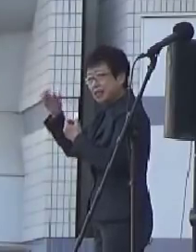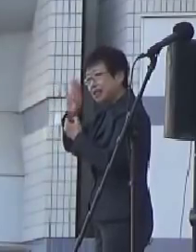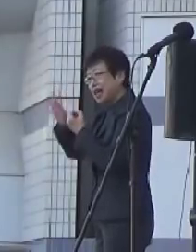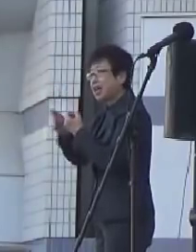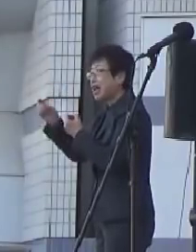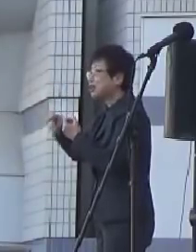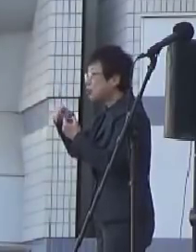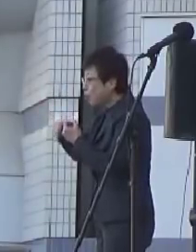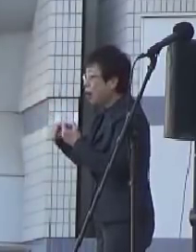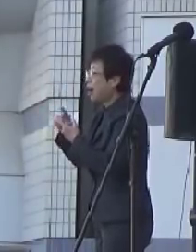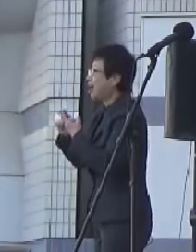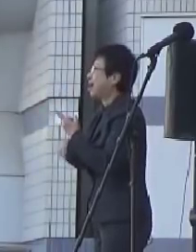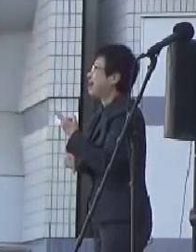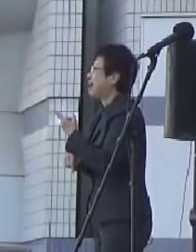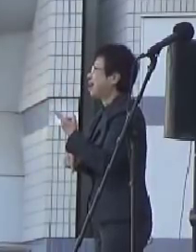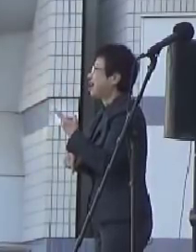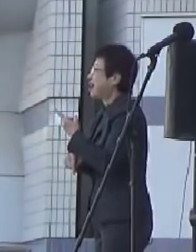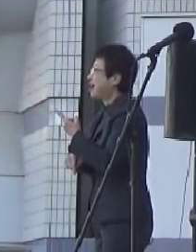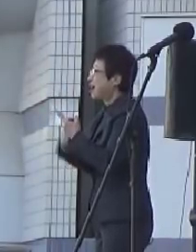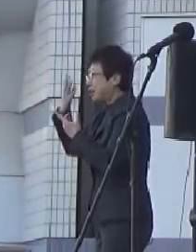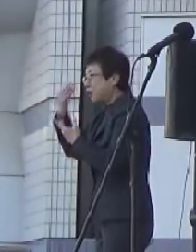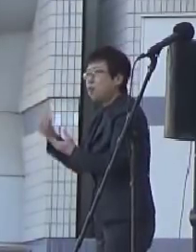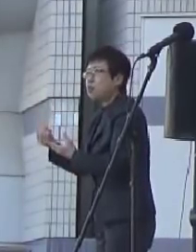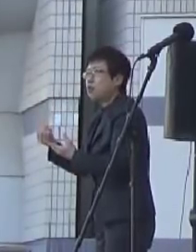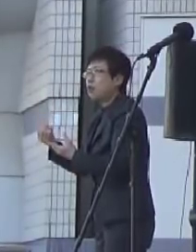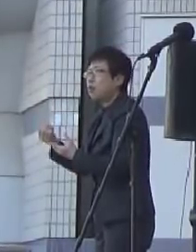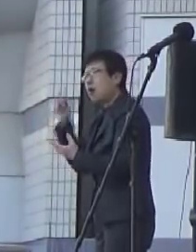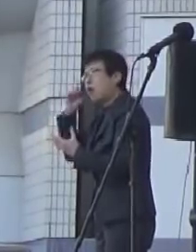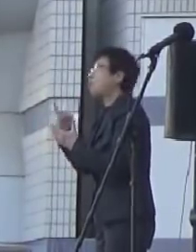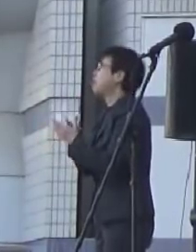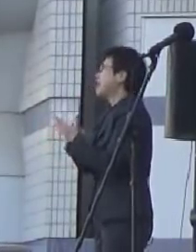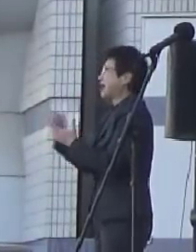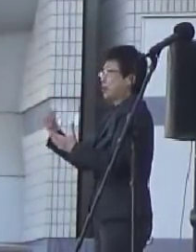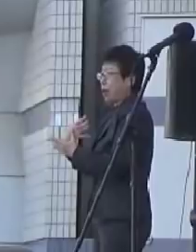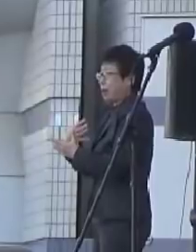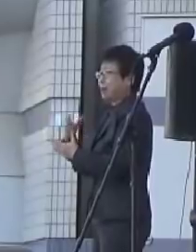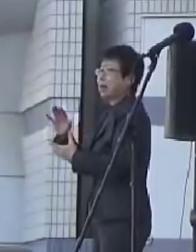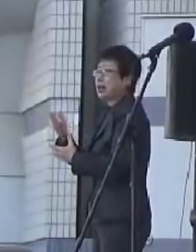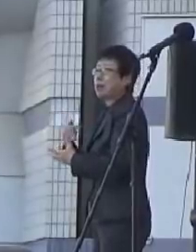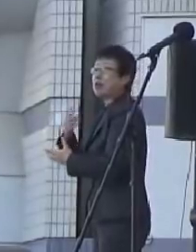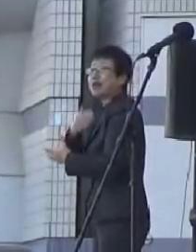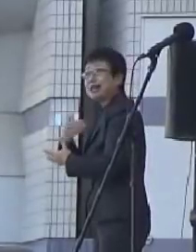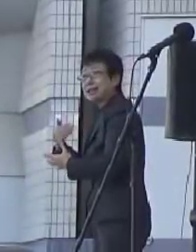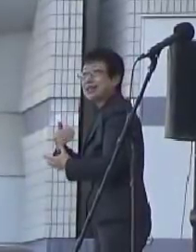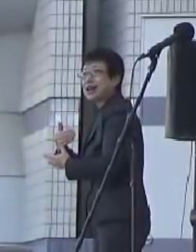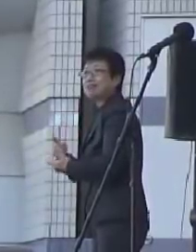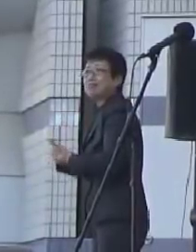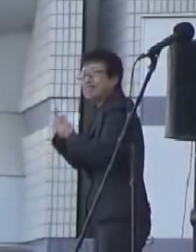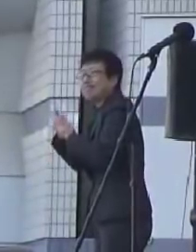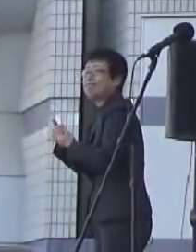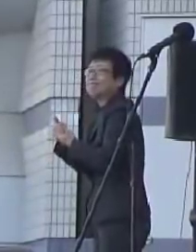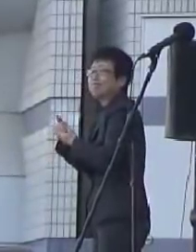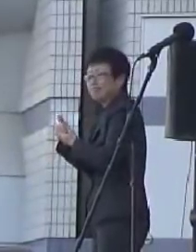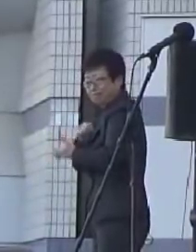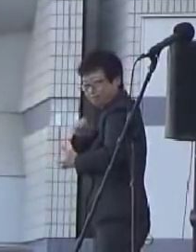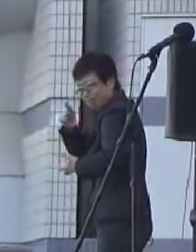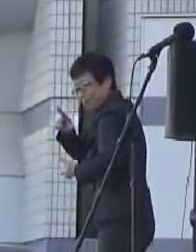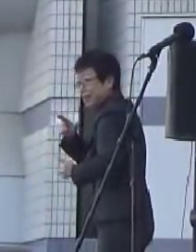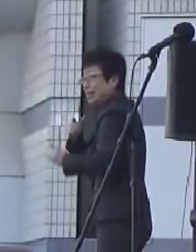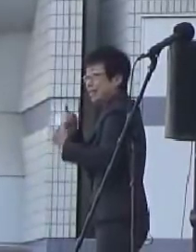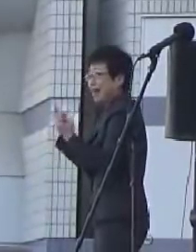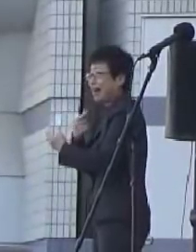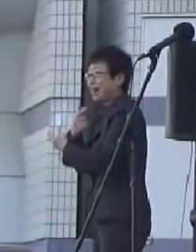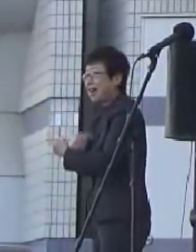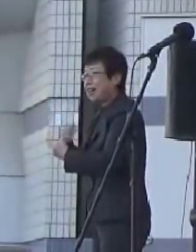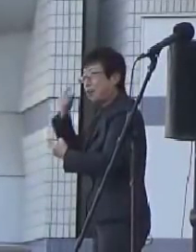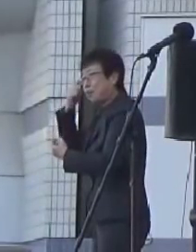ういうことに関心を持ってないって言われていますが、その中で僕たちが主体となってそれを変えていきたいと思って、こういう活